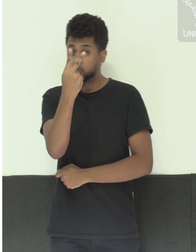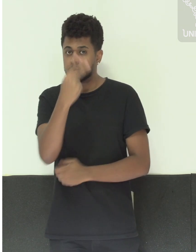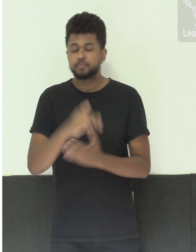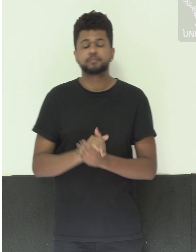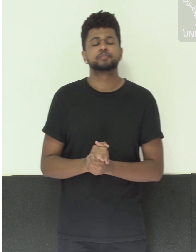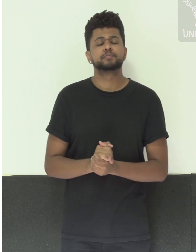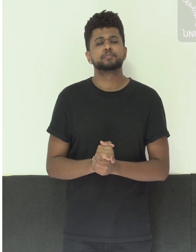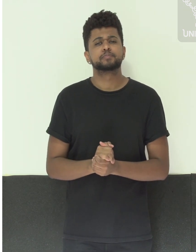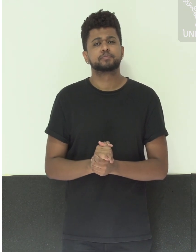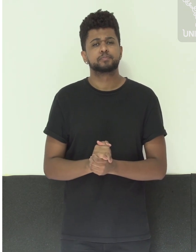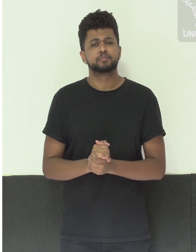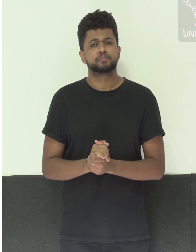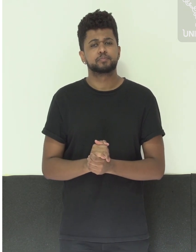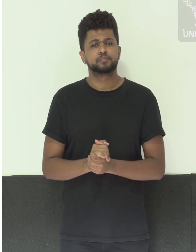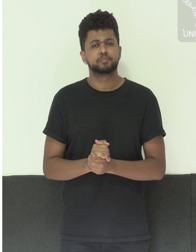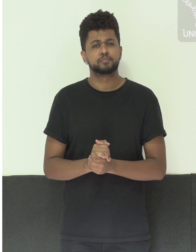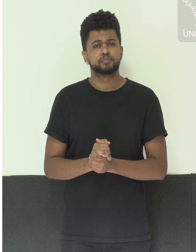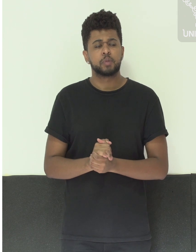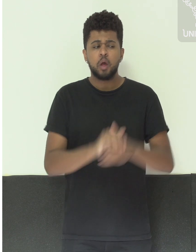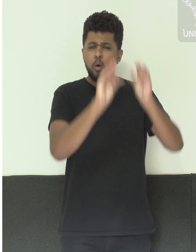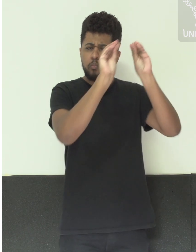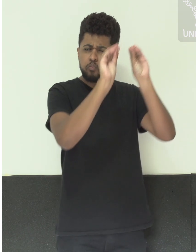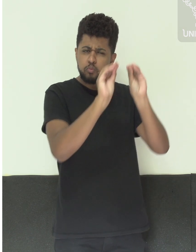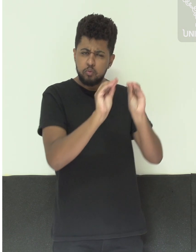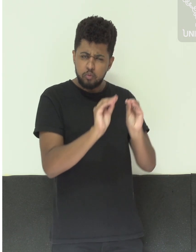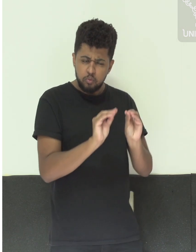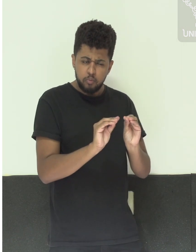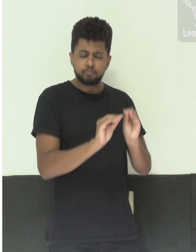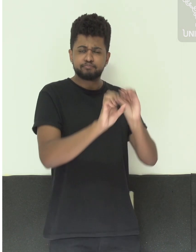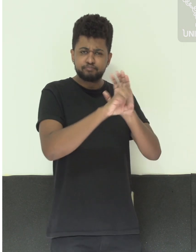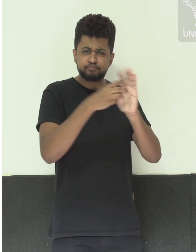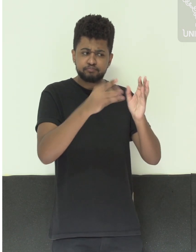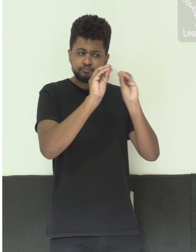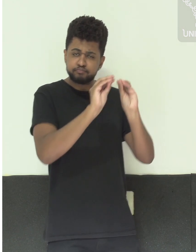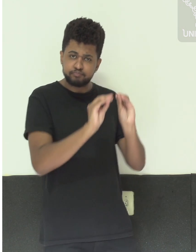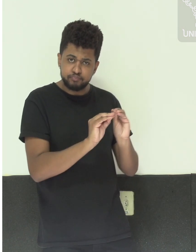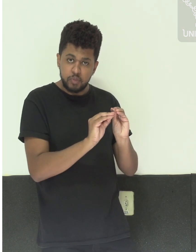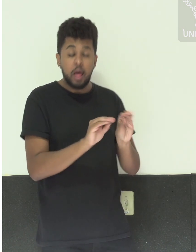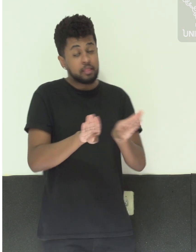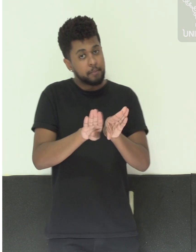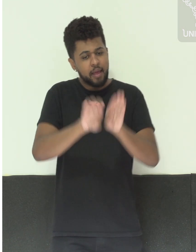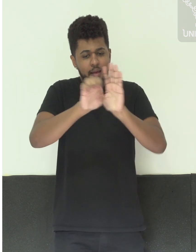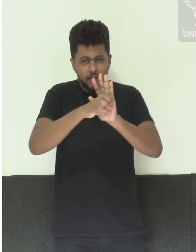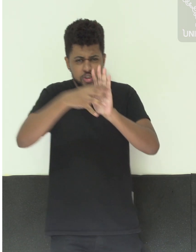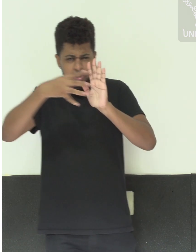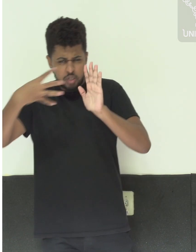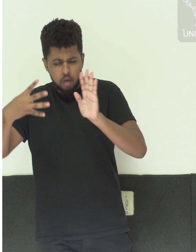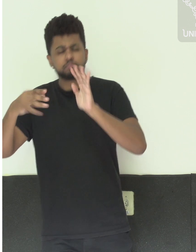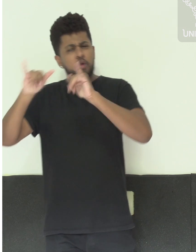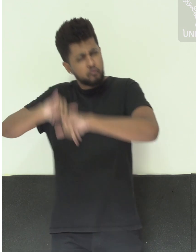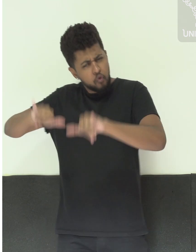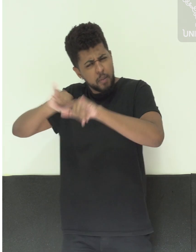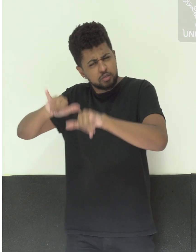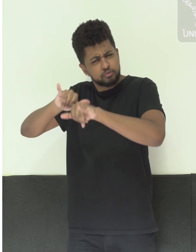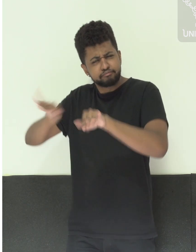1.2. Além das publicações acima previstas, os editais e demais